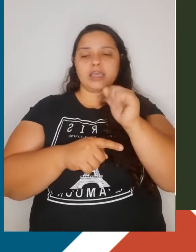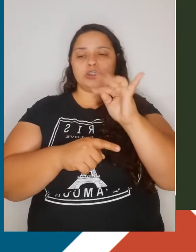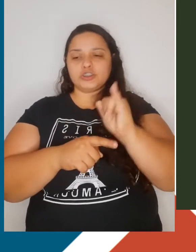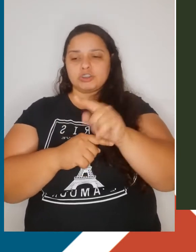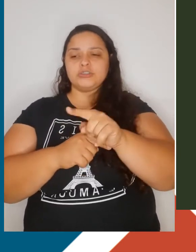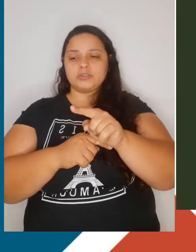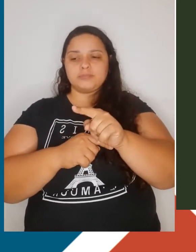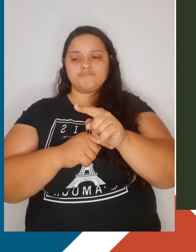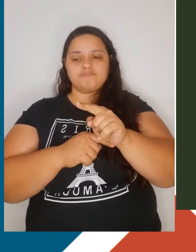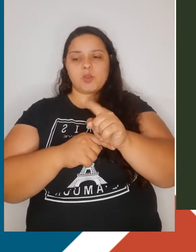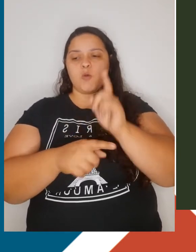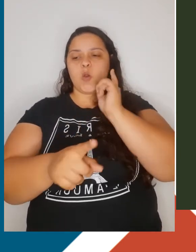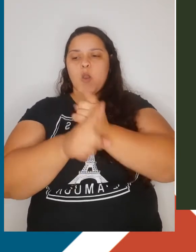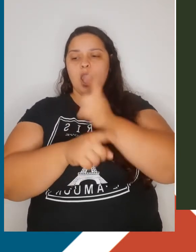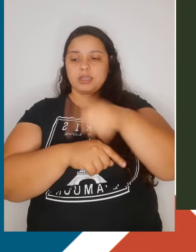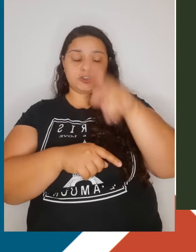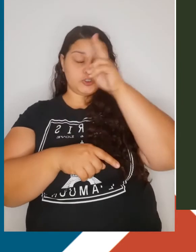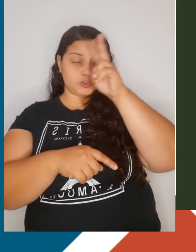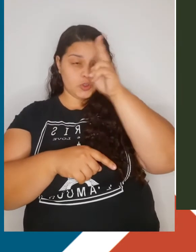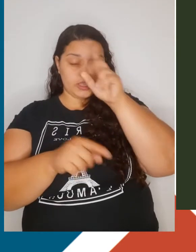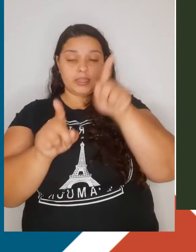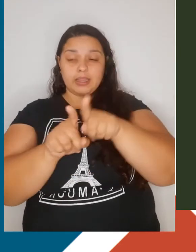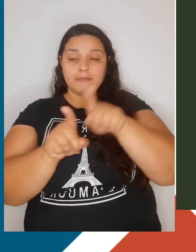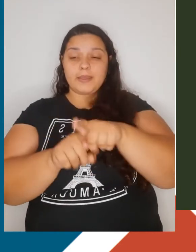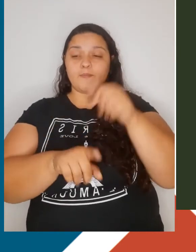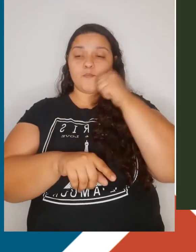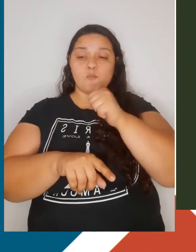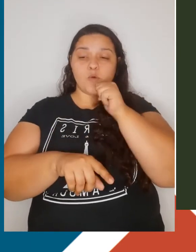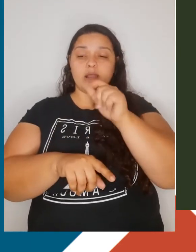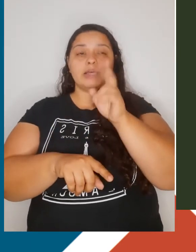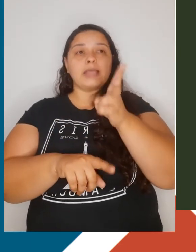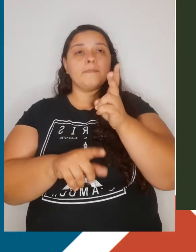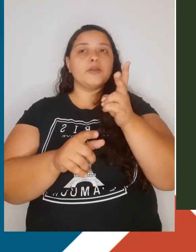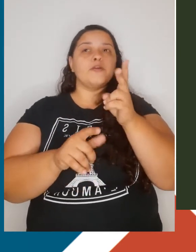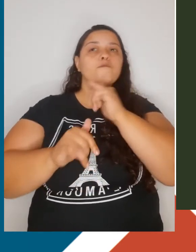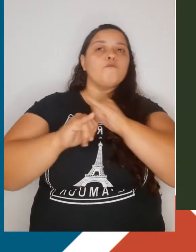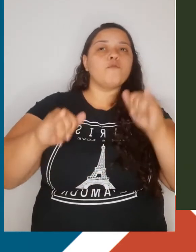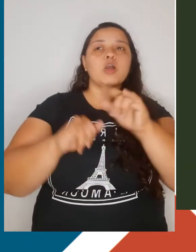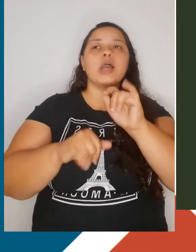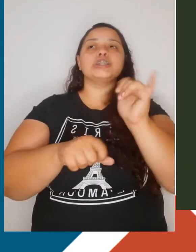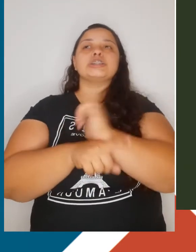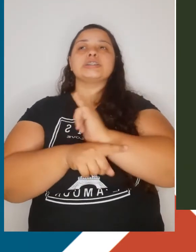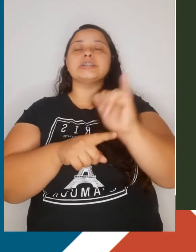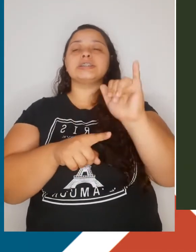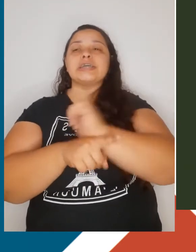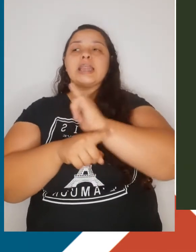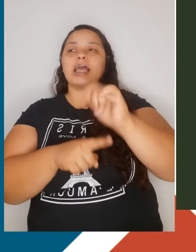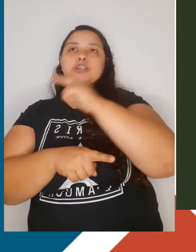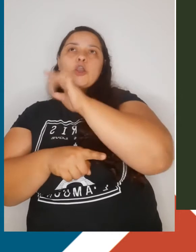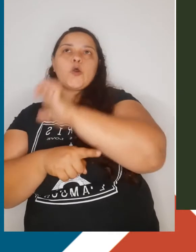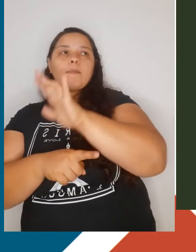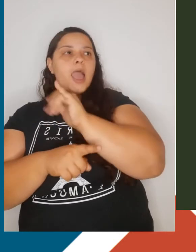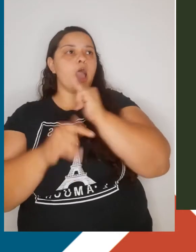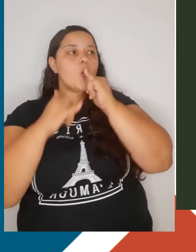mártir da Revolução Haitiana, reconhecida por historiadoras e historiadores como uma mulher que informava estratégias